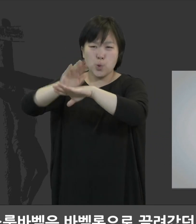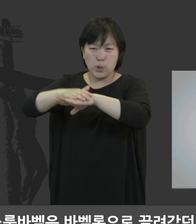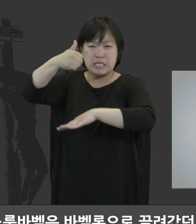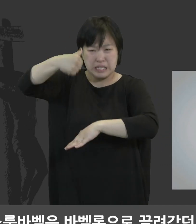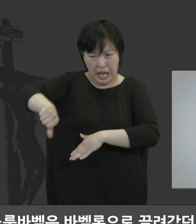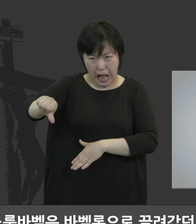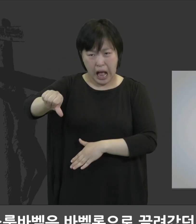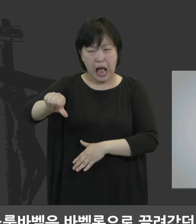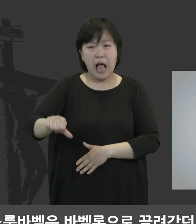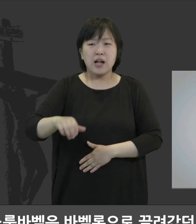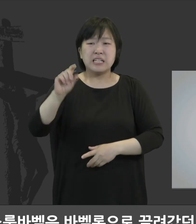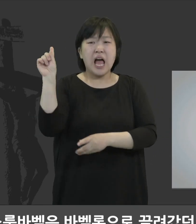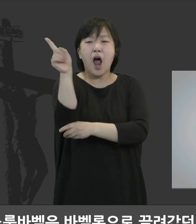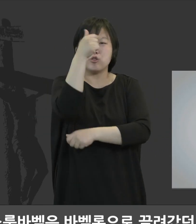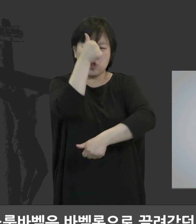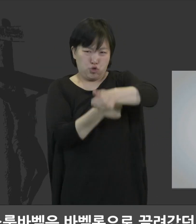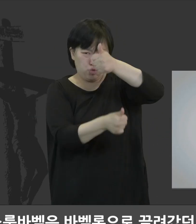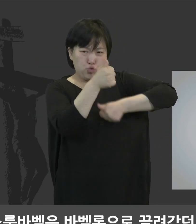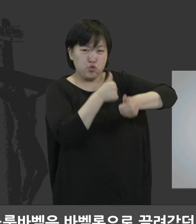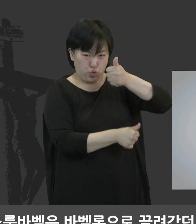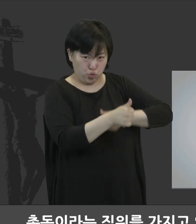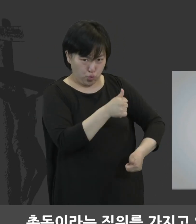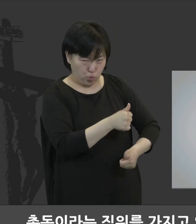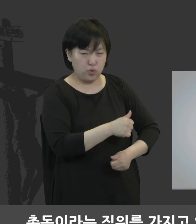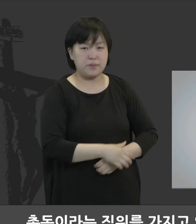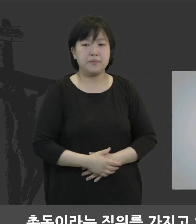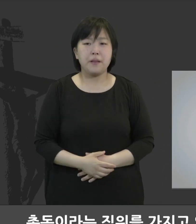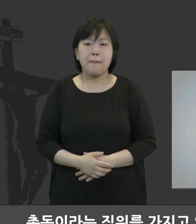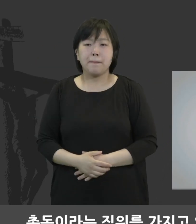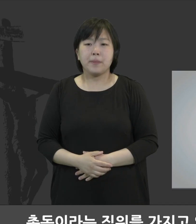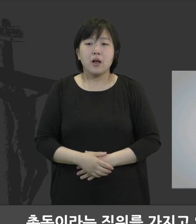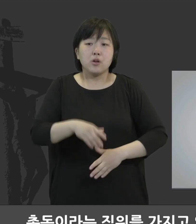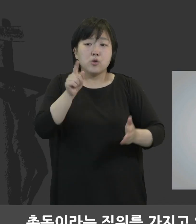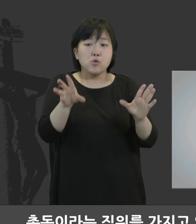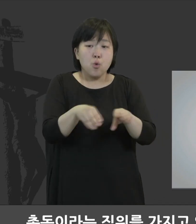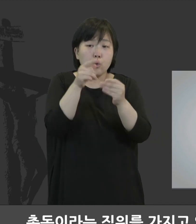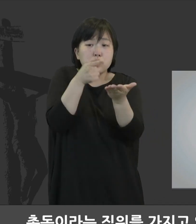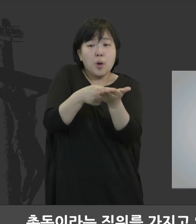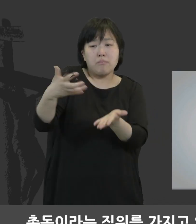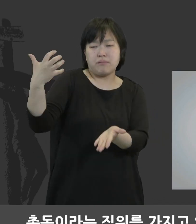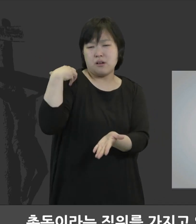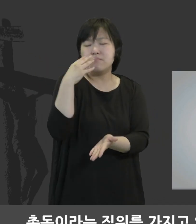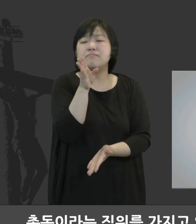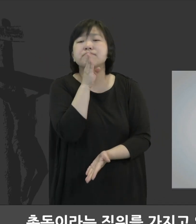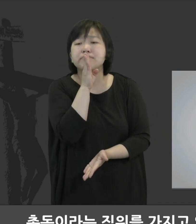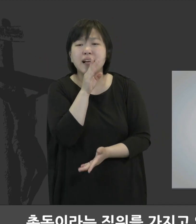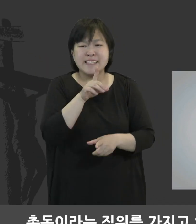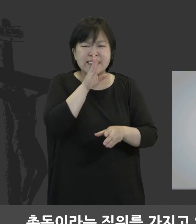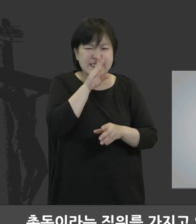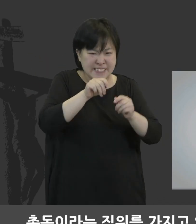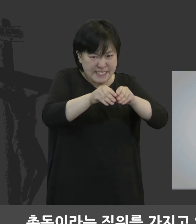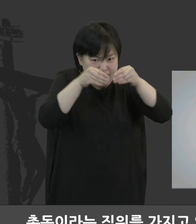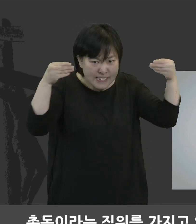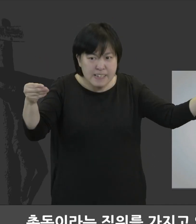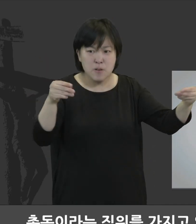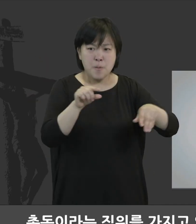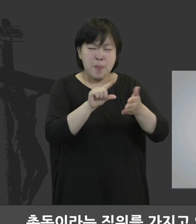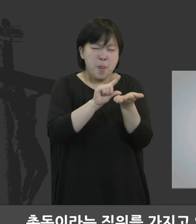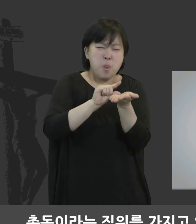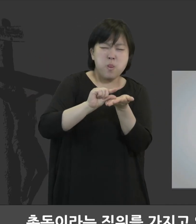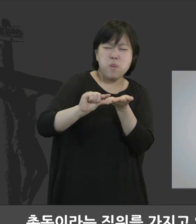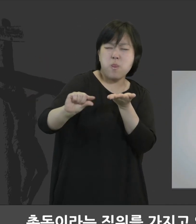자손 중 버려진 가문의 후손이었습니다. 총독이라는 직위를 가지고 있었지만 실상은 후미진 지방